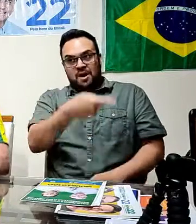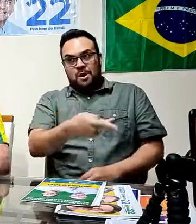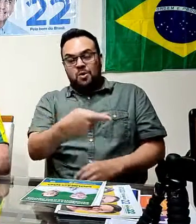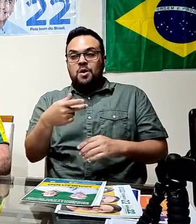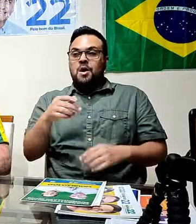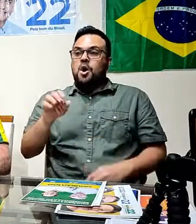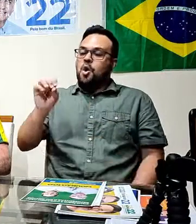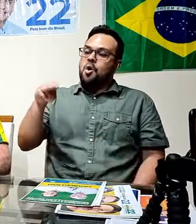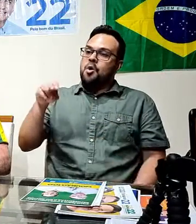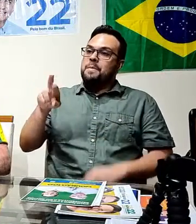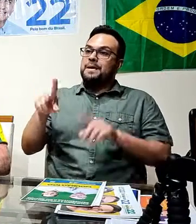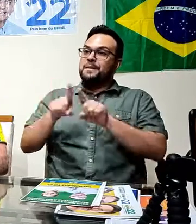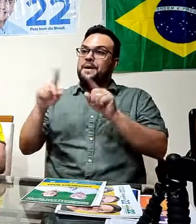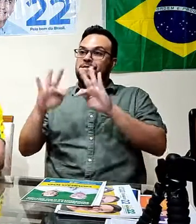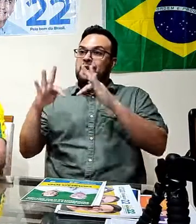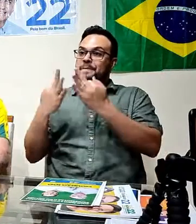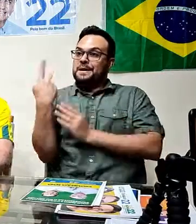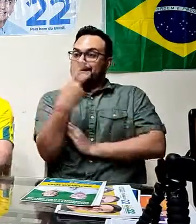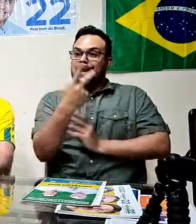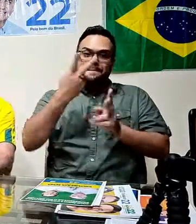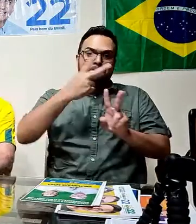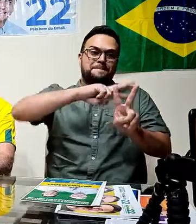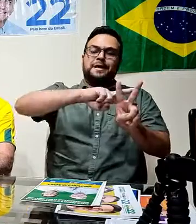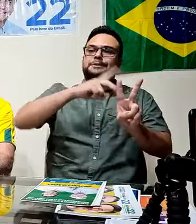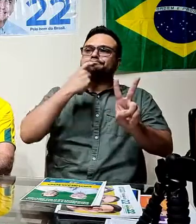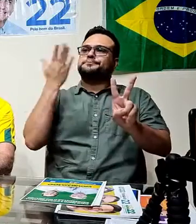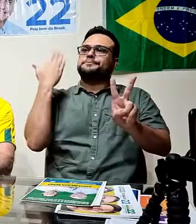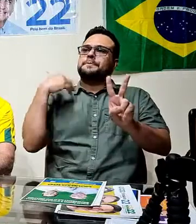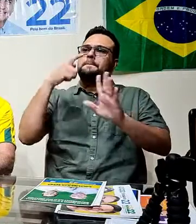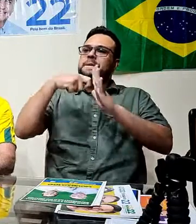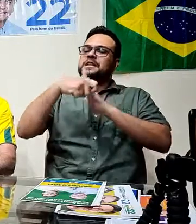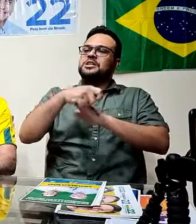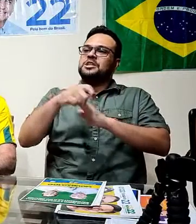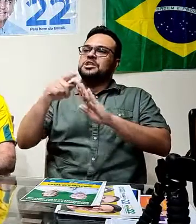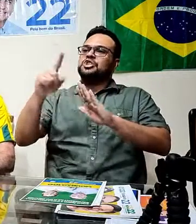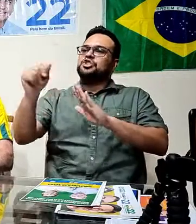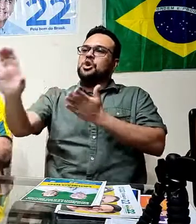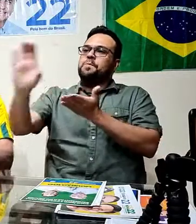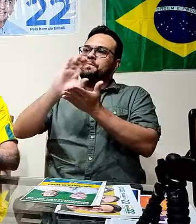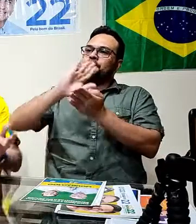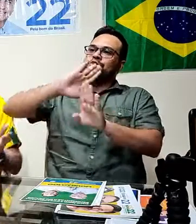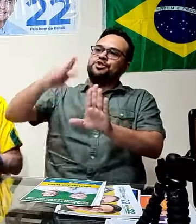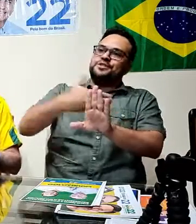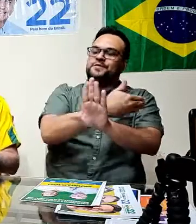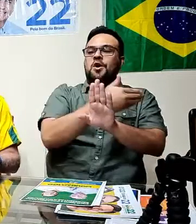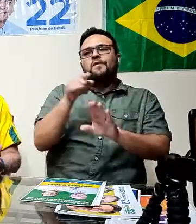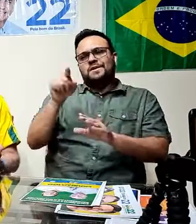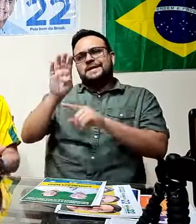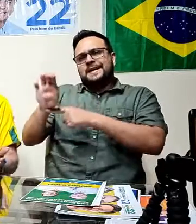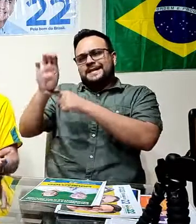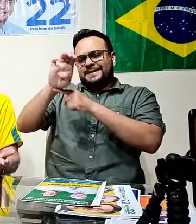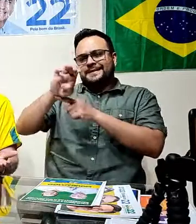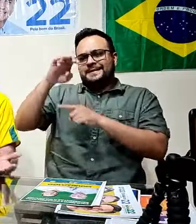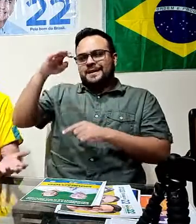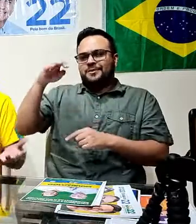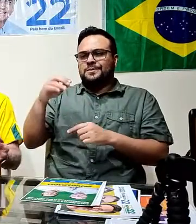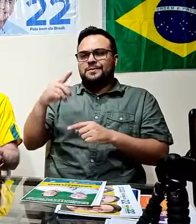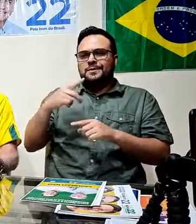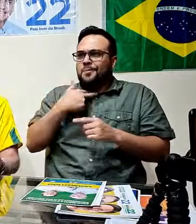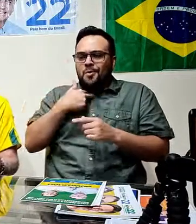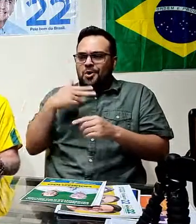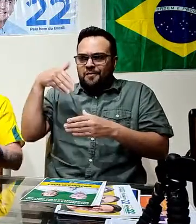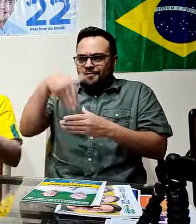a família presa há poucos meses, um desvio de 260 milhões de reais da ação. Você, do estado da Amazônia, não pode votar no Omar Aziz,